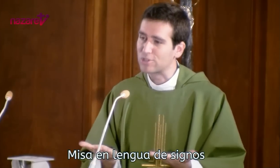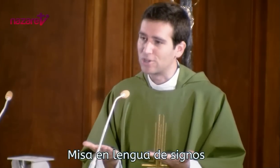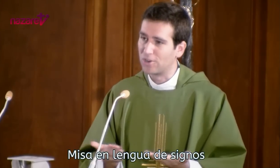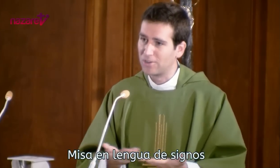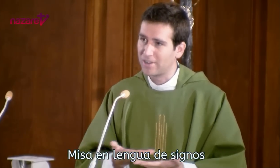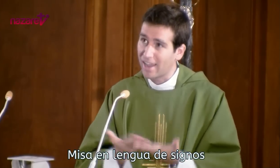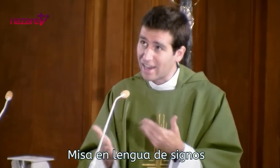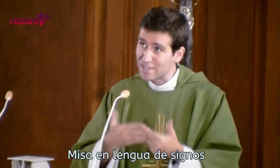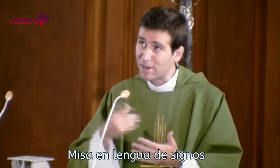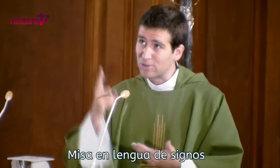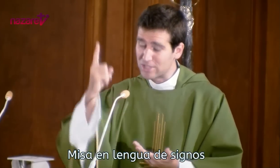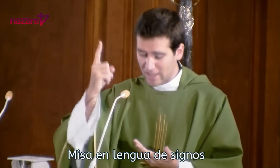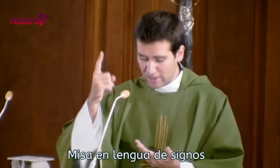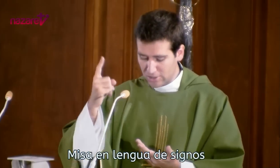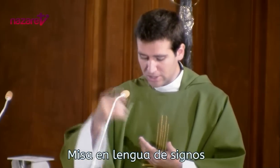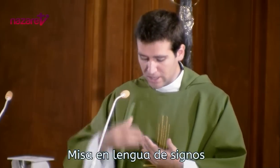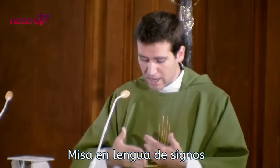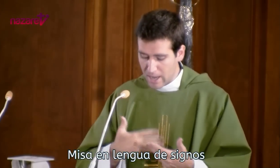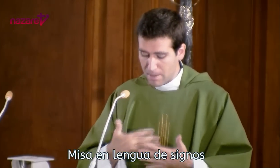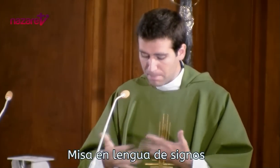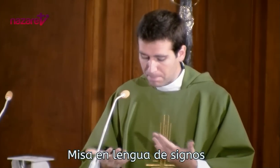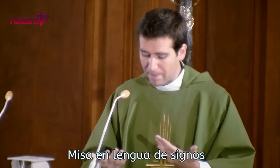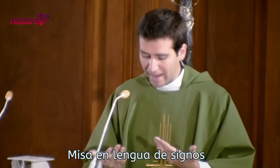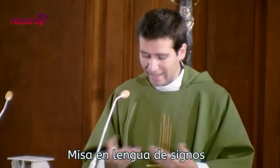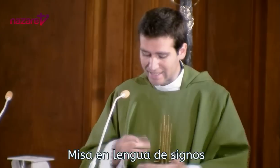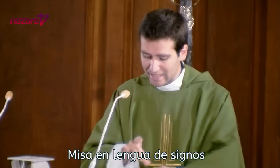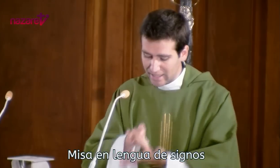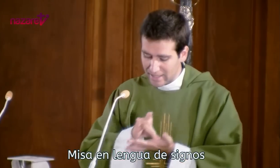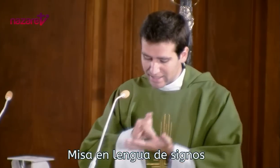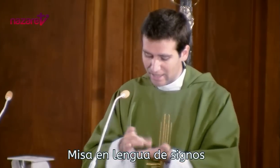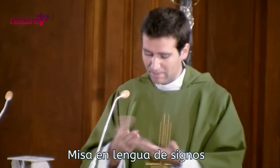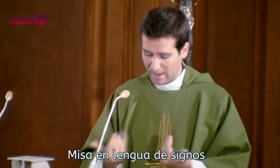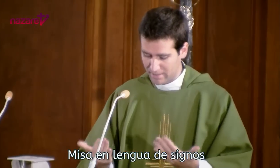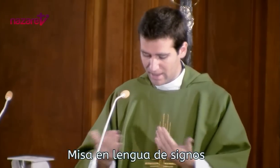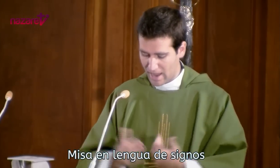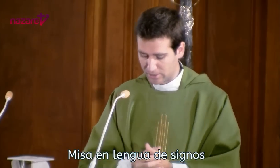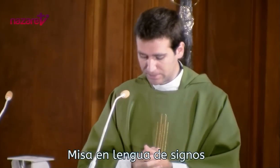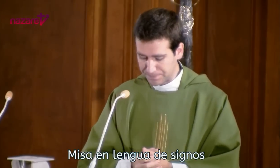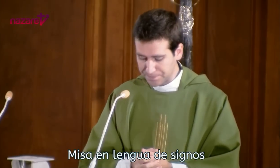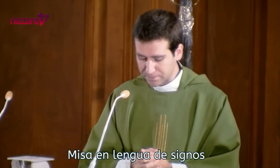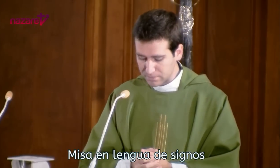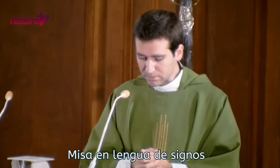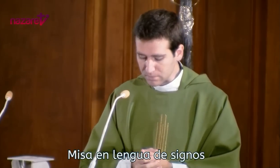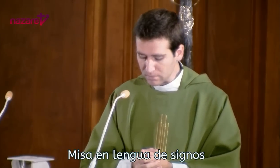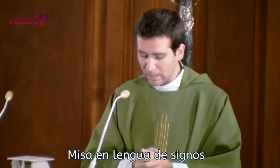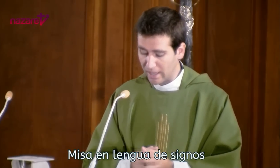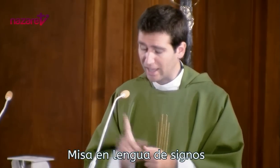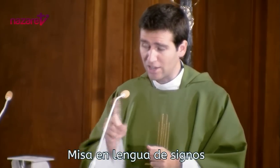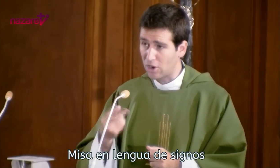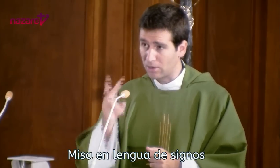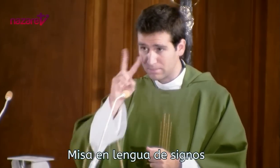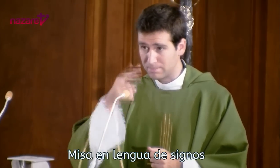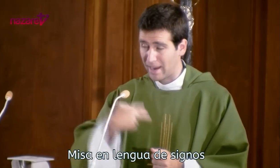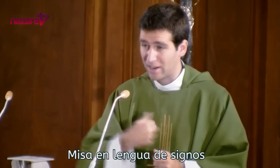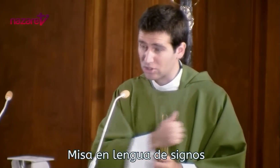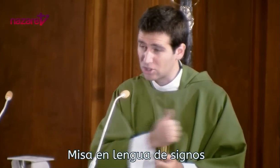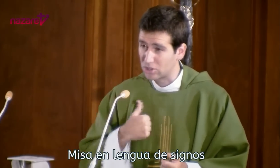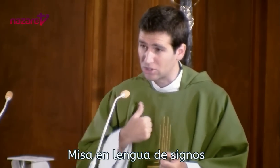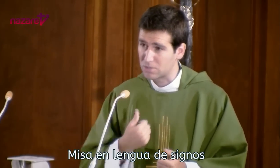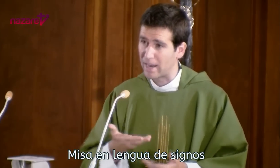Pongámoslo en las manos de Dios para que así sirva de algo. Y no para nosotros, para